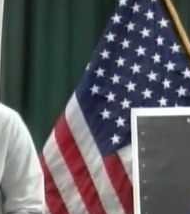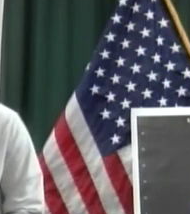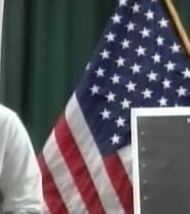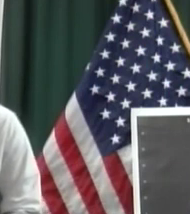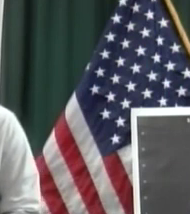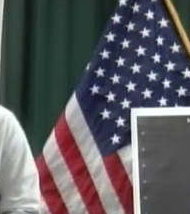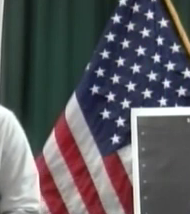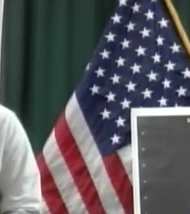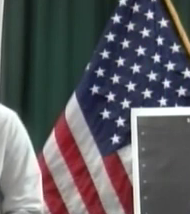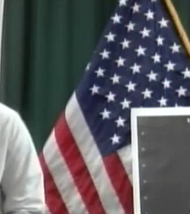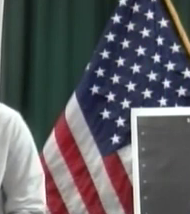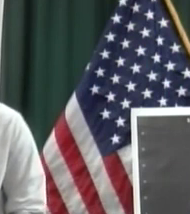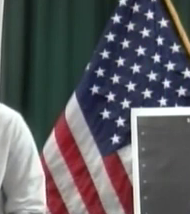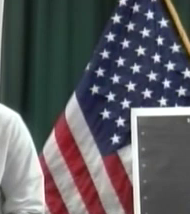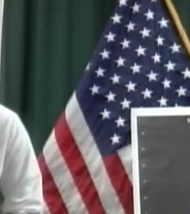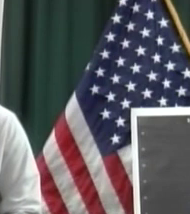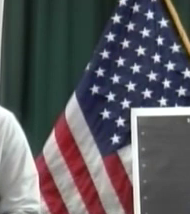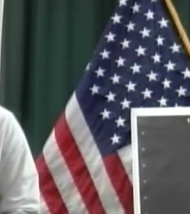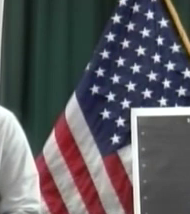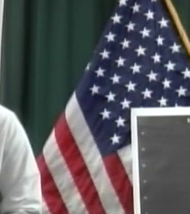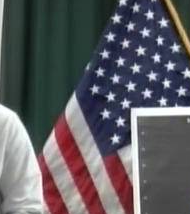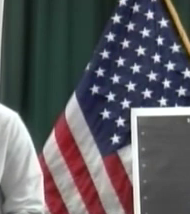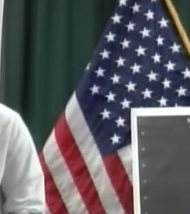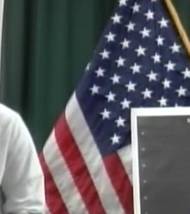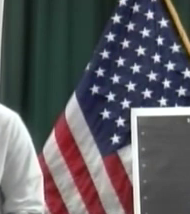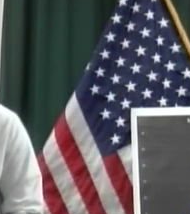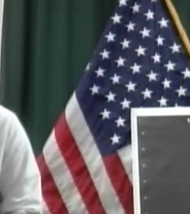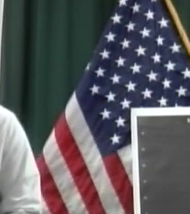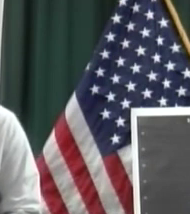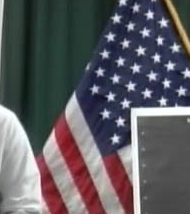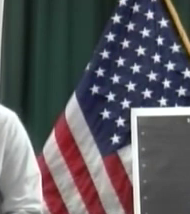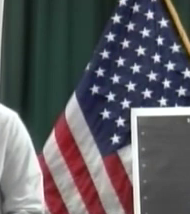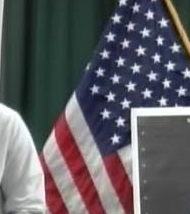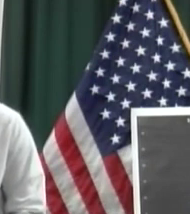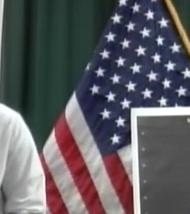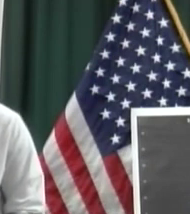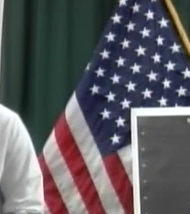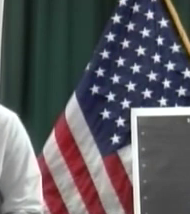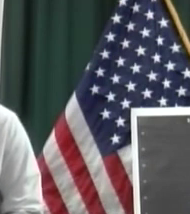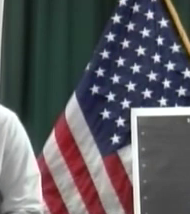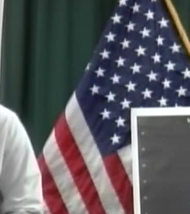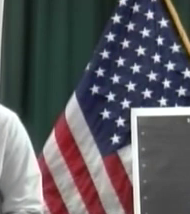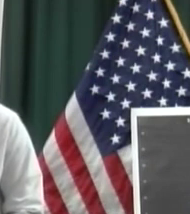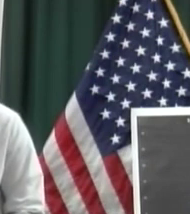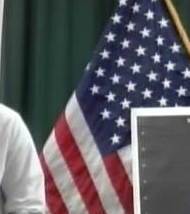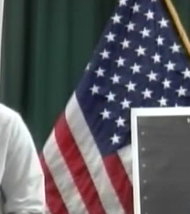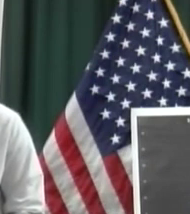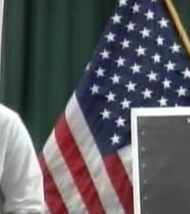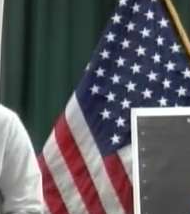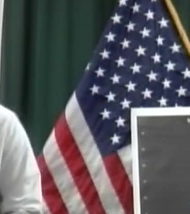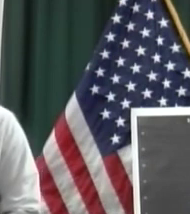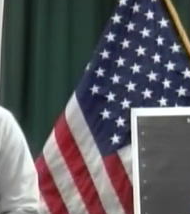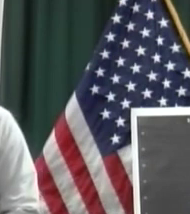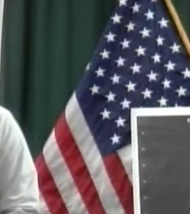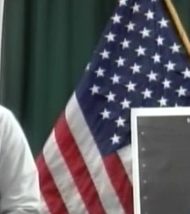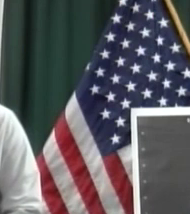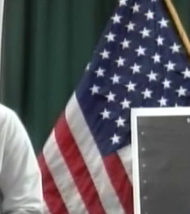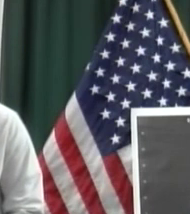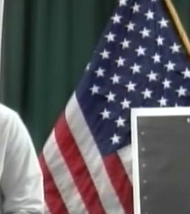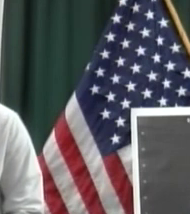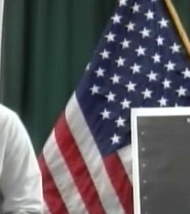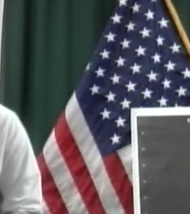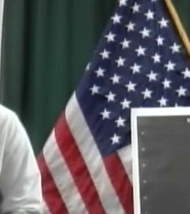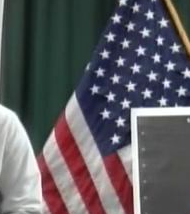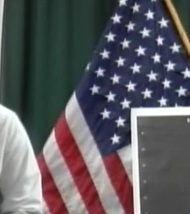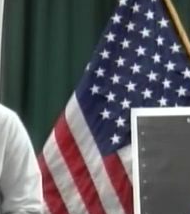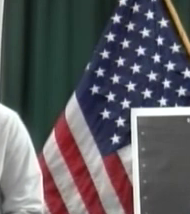comisación es considerado por los asados y por tiempo con la familia, y sea en la piscina de patio, la playa o